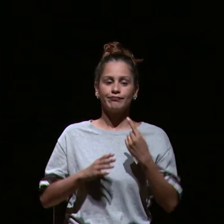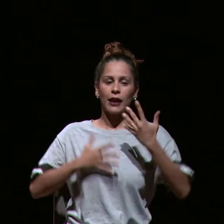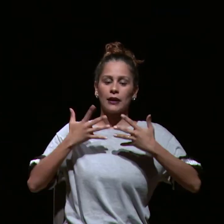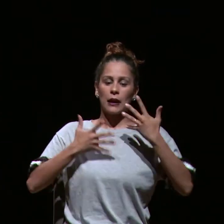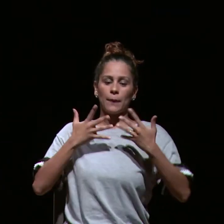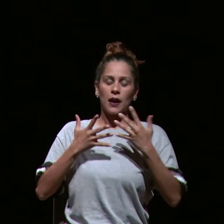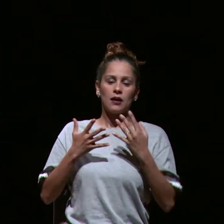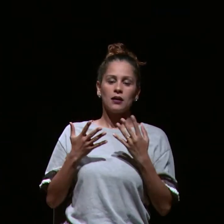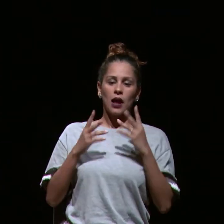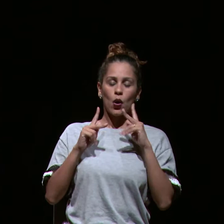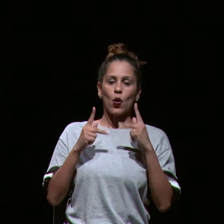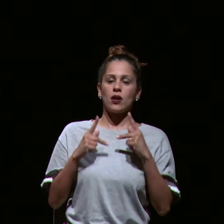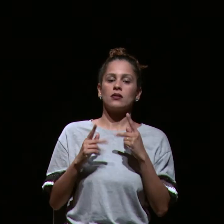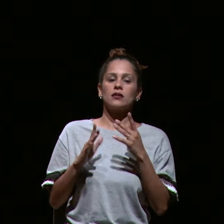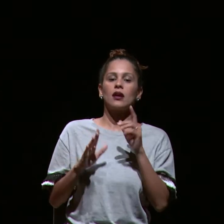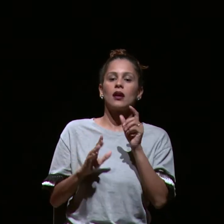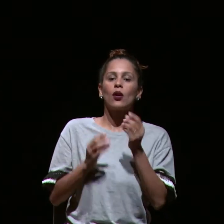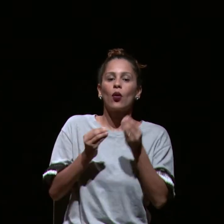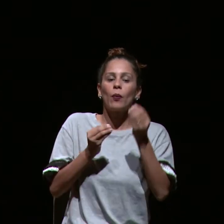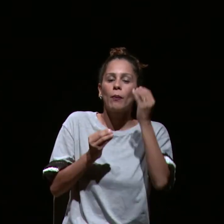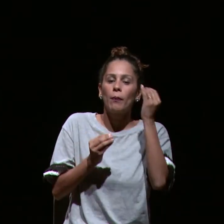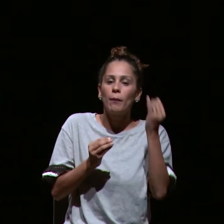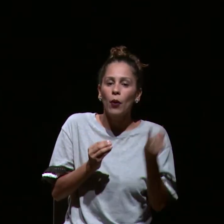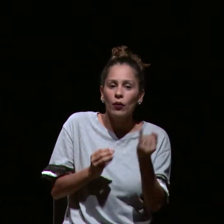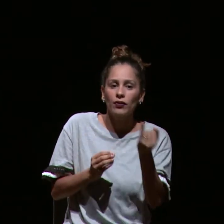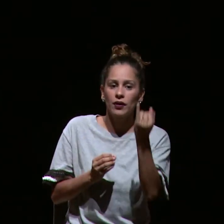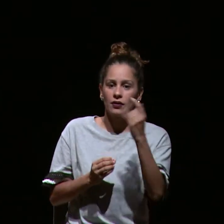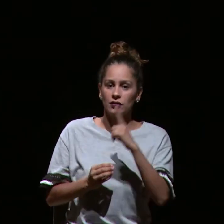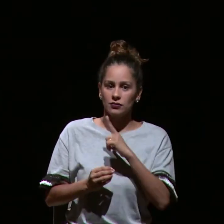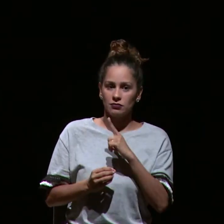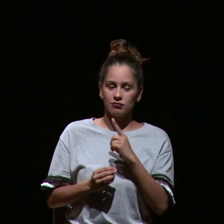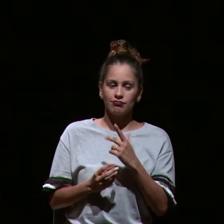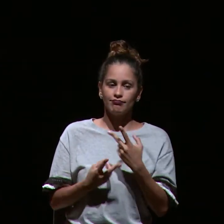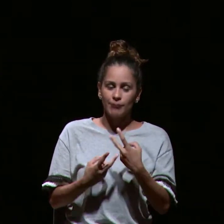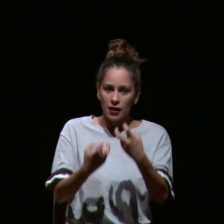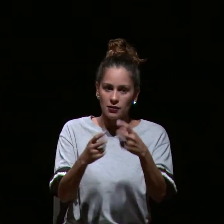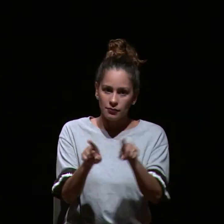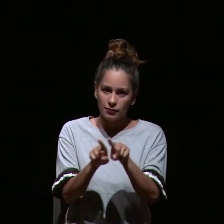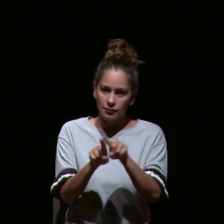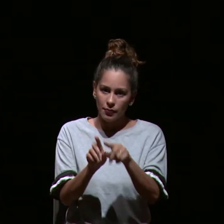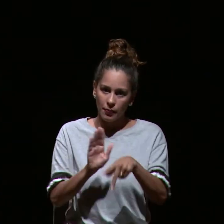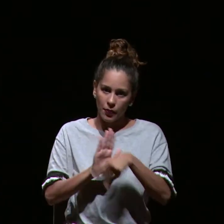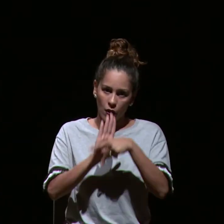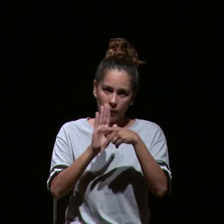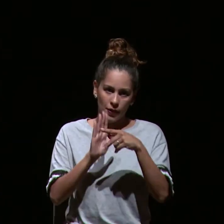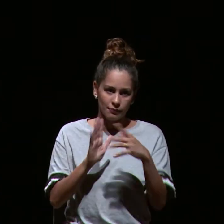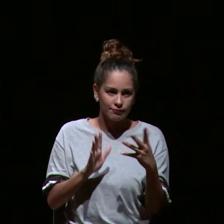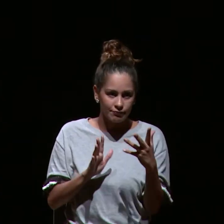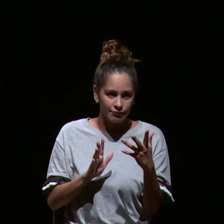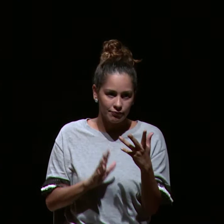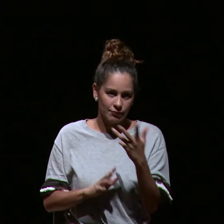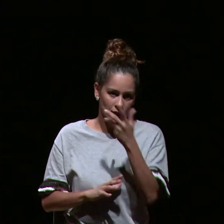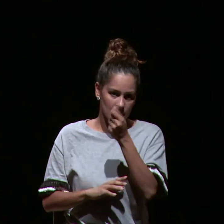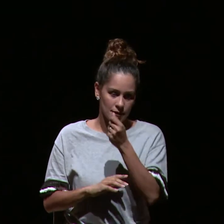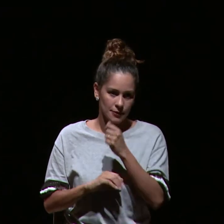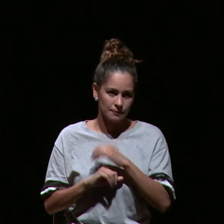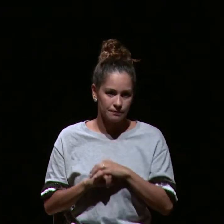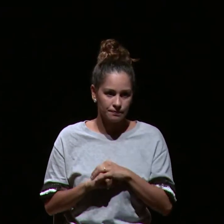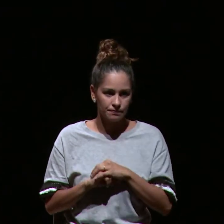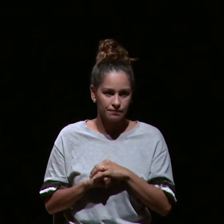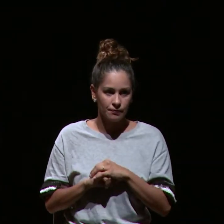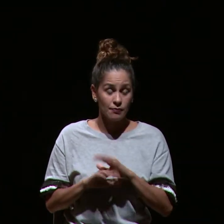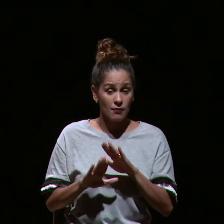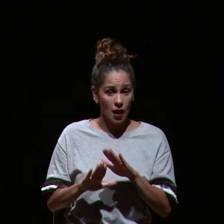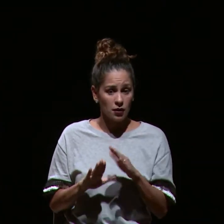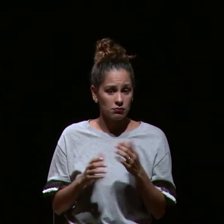manifestações e, nessa via, perceber a nossa própria beleza. No entanto, é necessário não cair novamente em